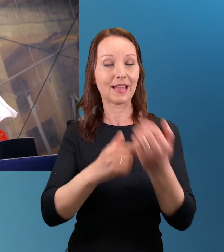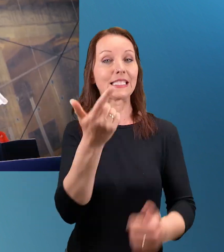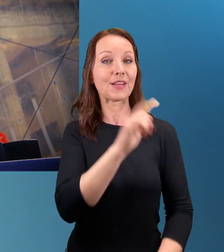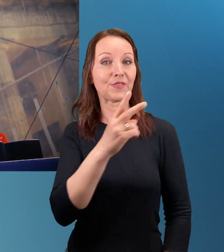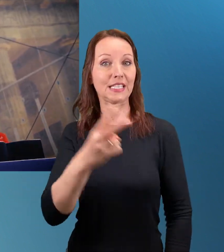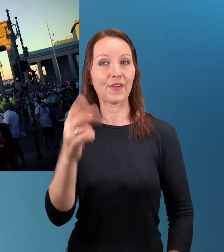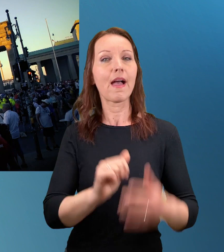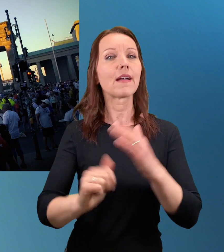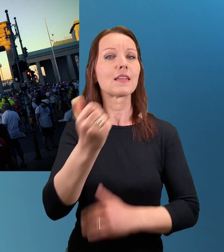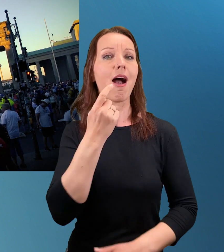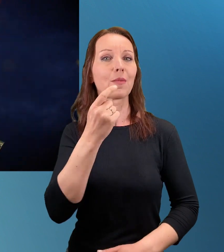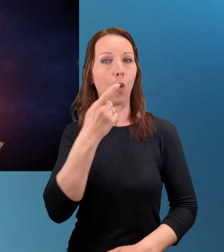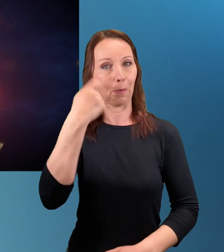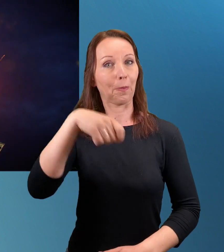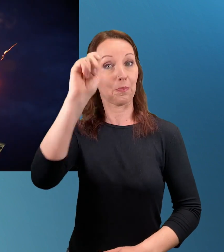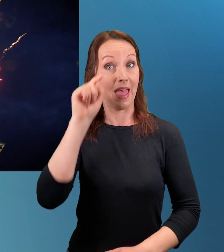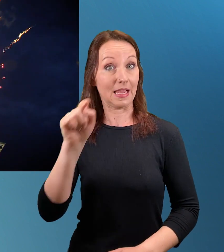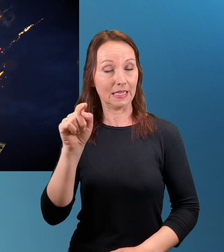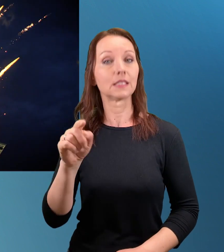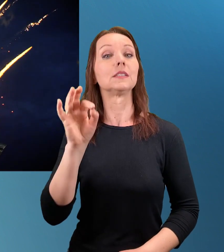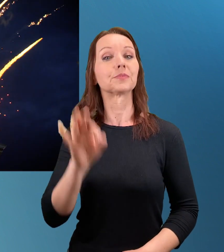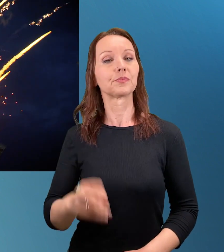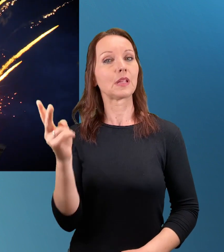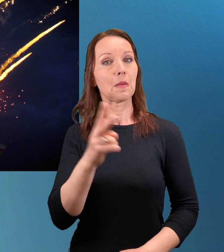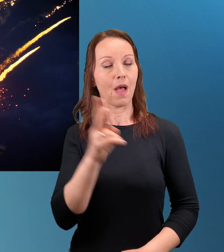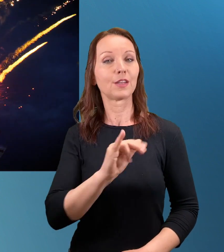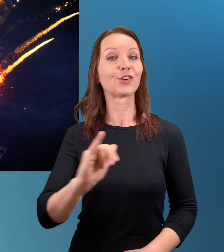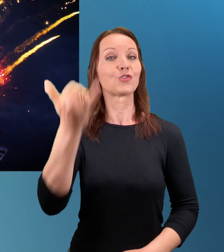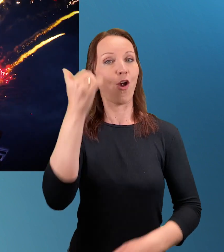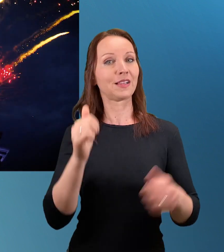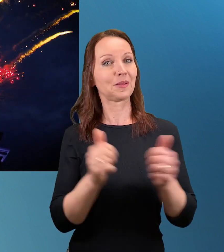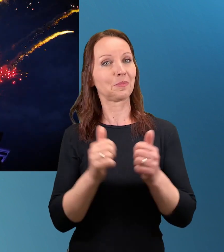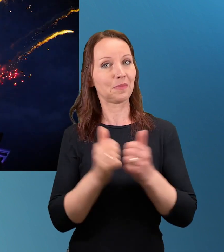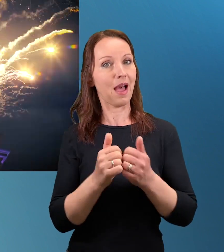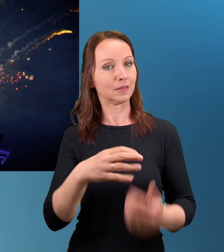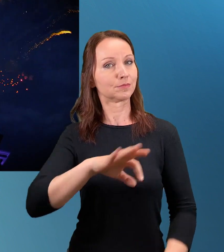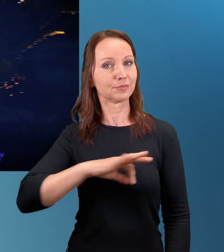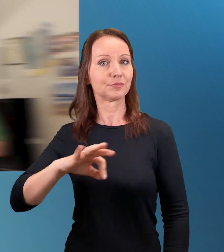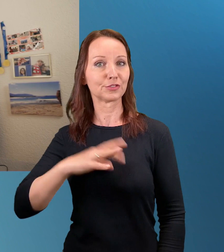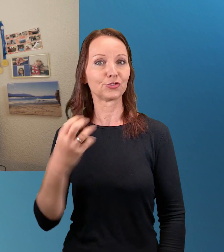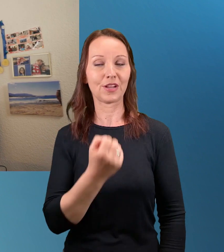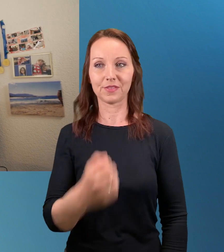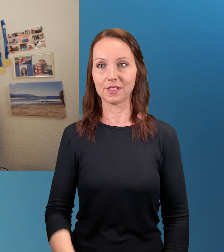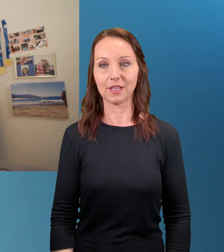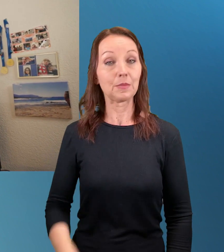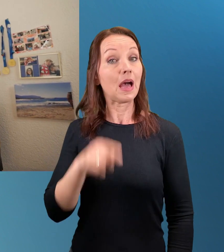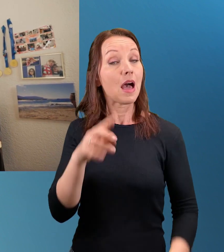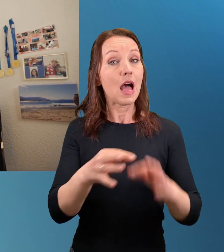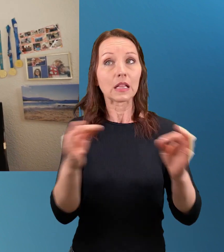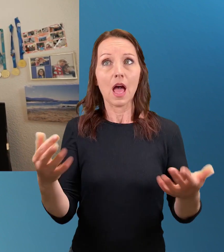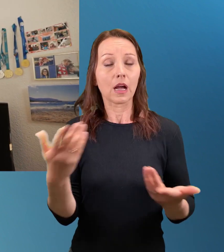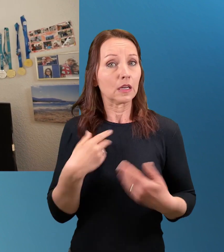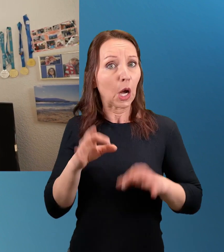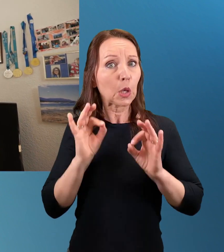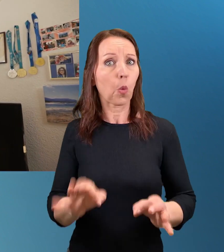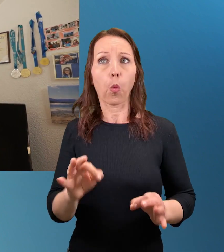Generalprobe in Berlin, wurden beide dann zum goldenen Paar. Da habe ich anfangs einen guten Tag erwischt